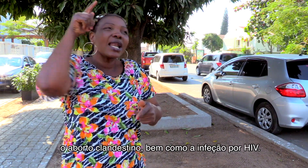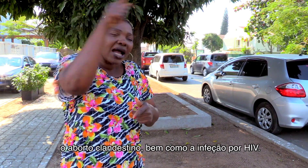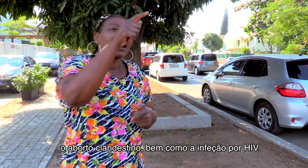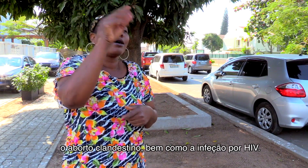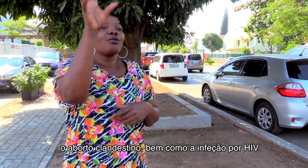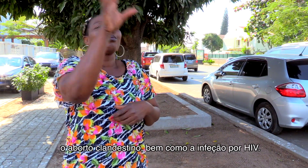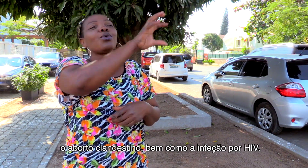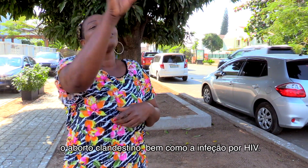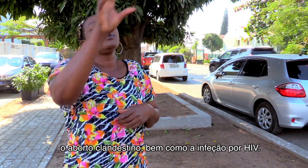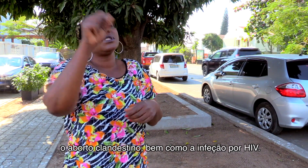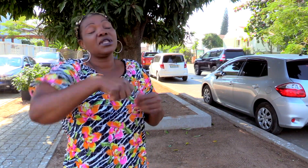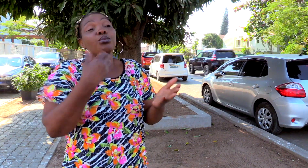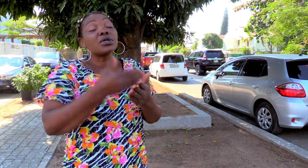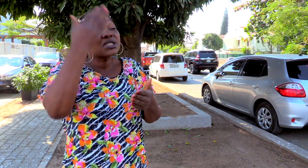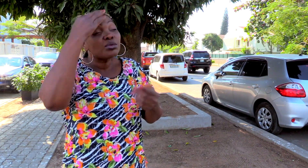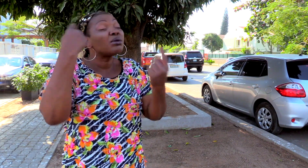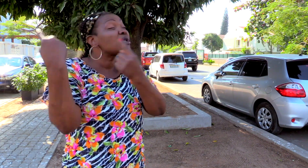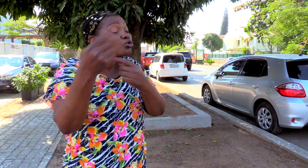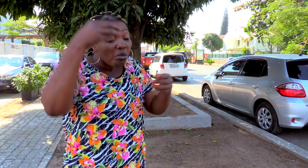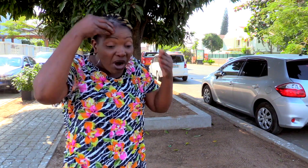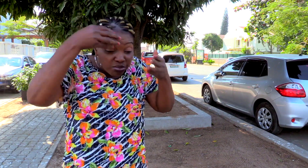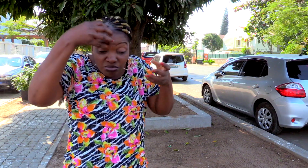como a infecção por HIV.